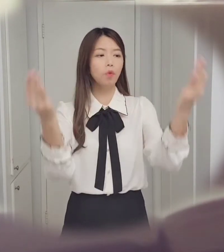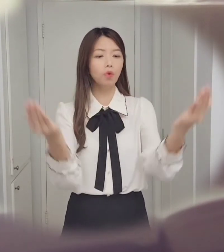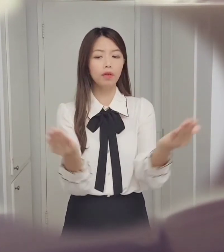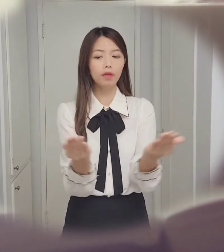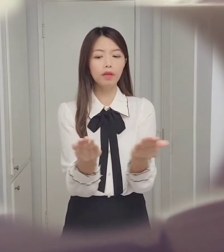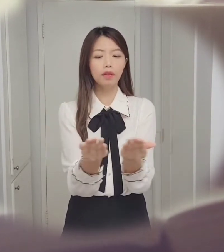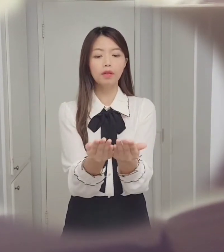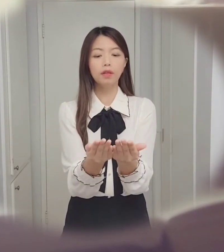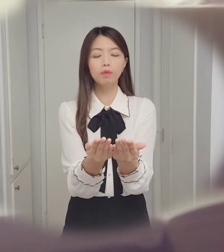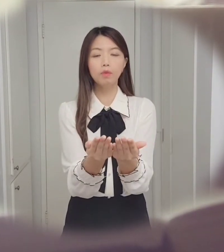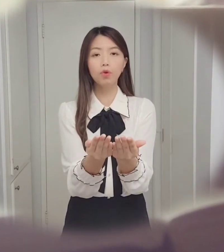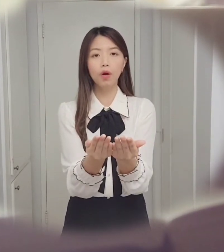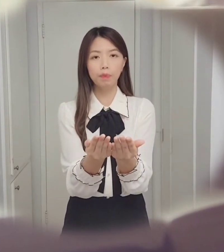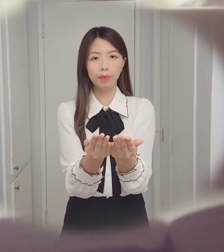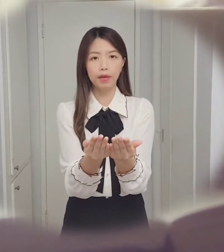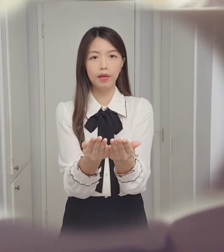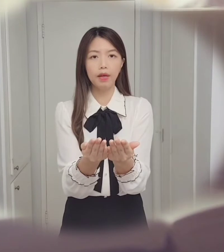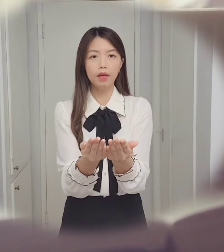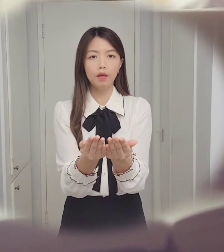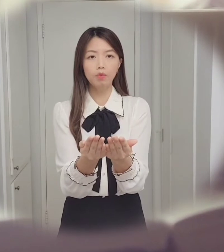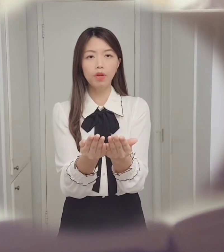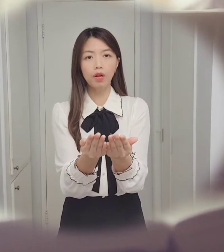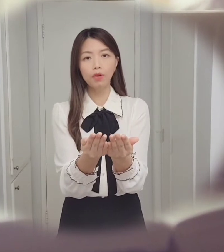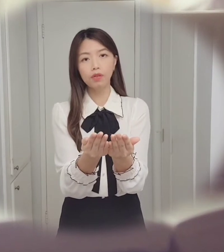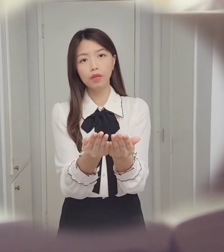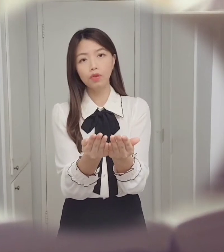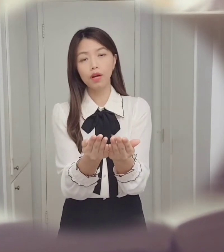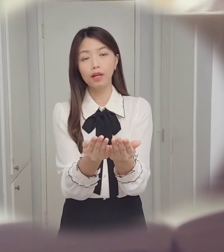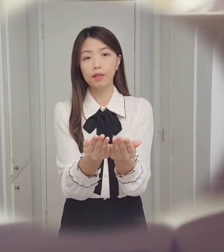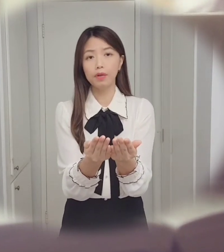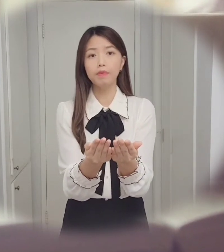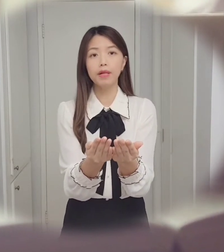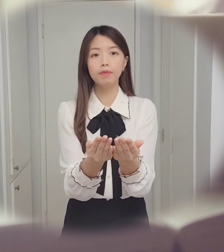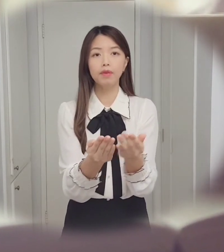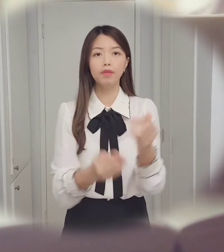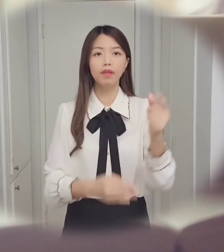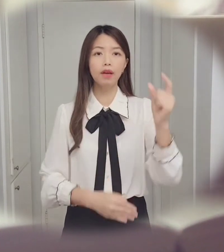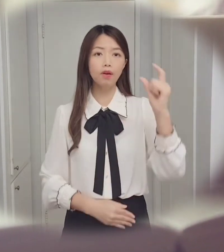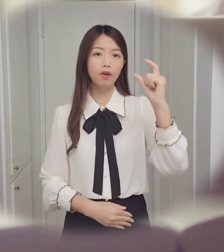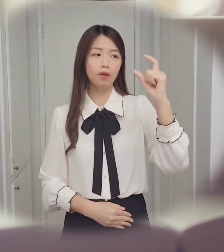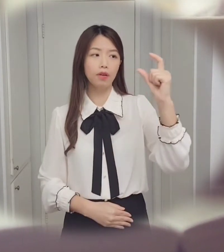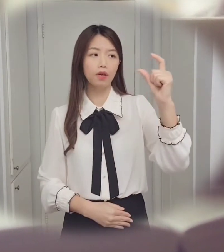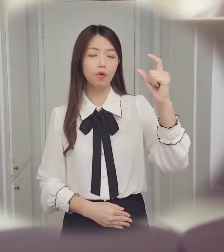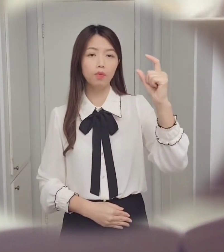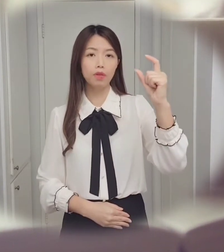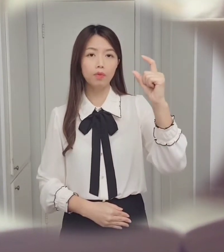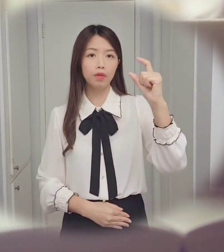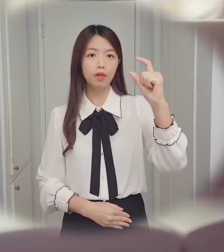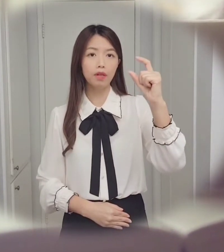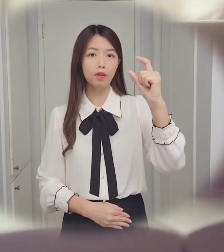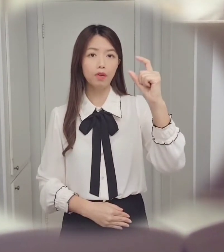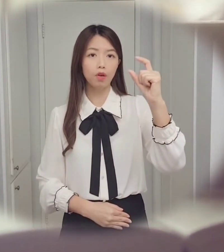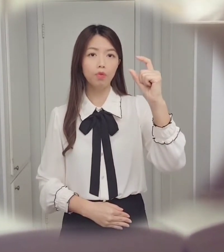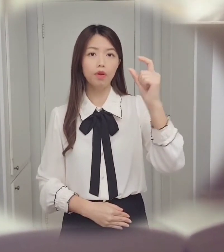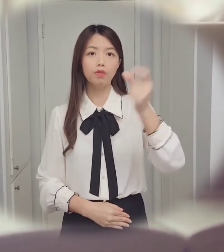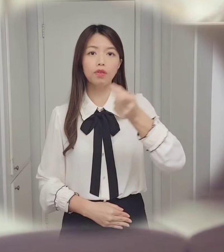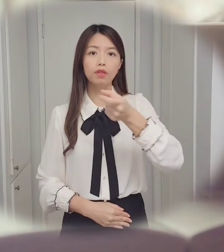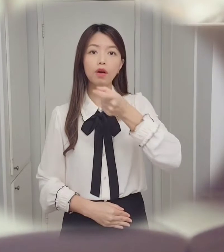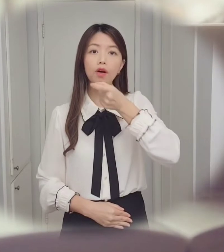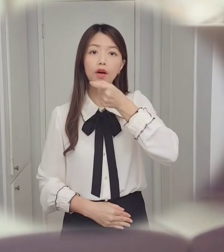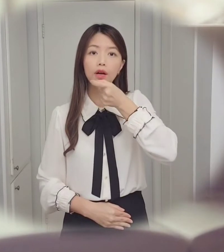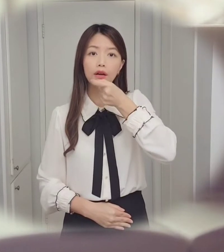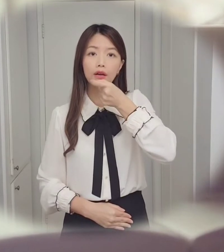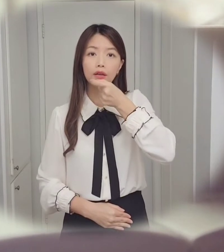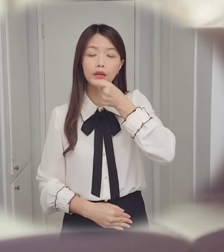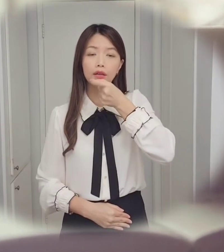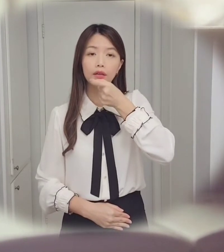마시고요. 모든 물과 피. 물이라고 한 뜻의 수어는 아까 잠깐 말씀드렸는데요. 엄지검지를 이렇게